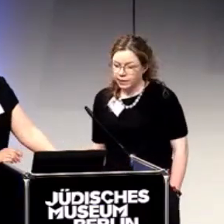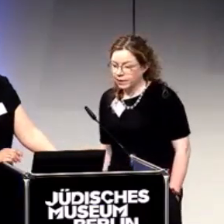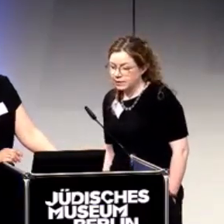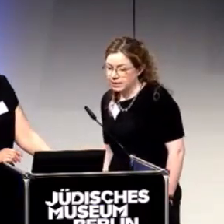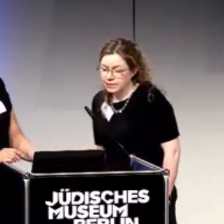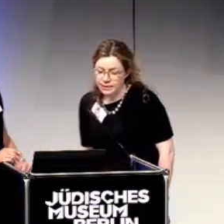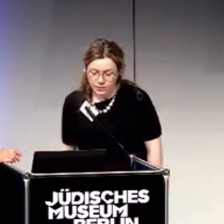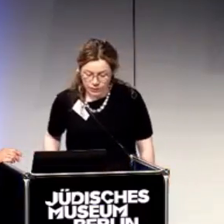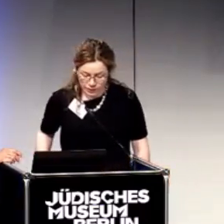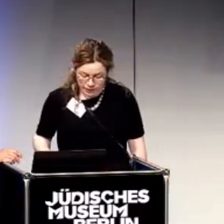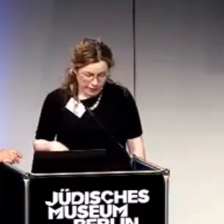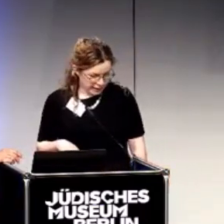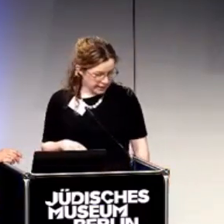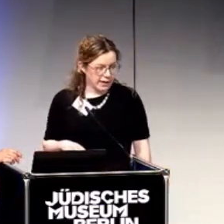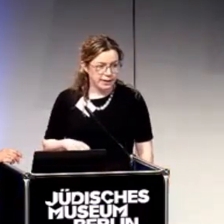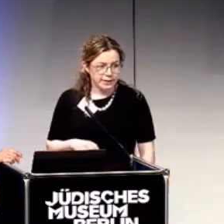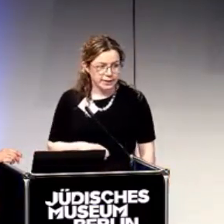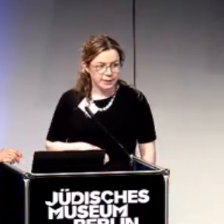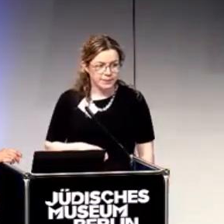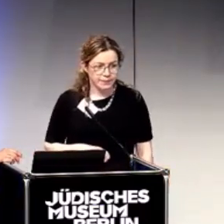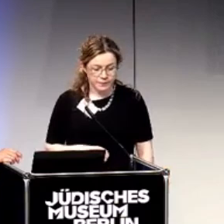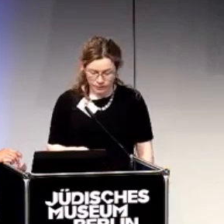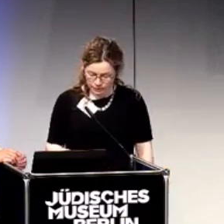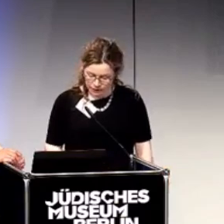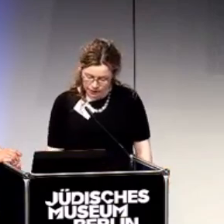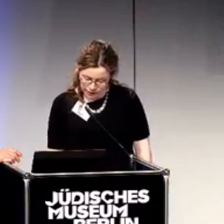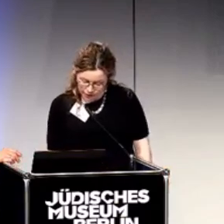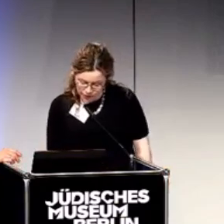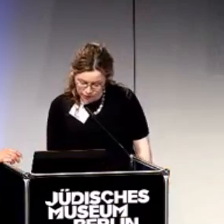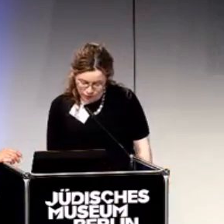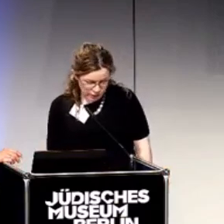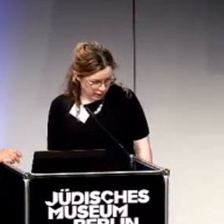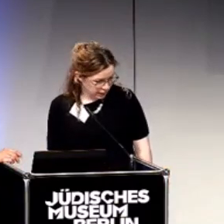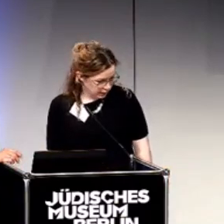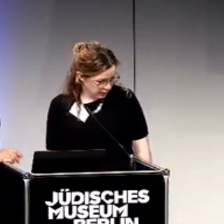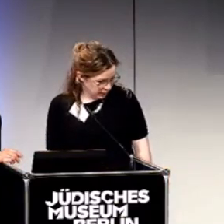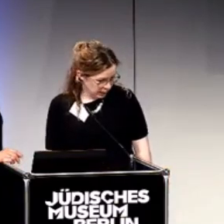Ja, ein Satz noch kurz zu den Zahlen. Kann ich hier mit der roten Taste zurück?